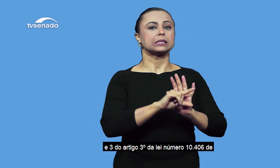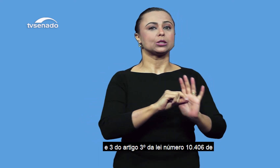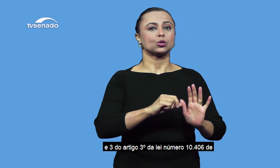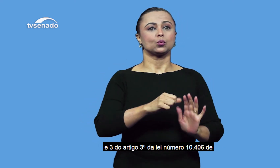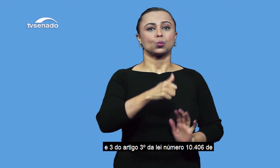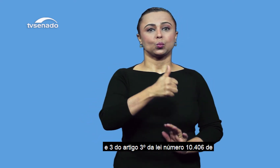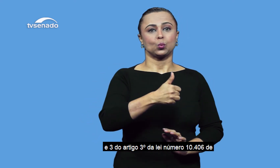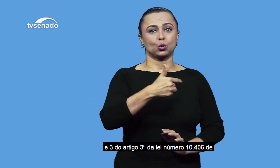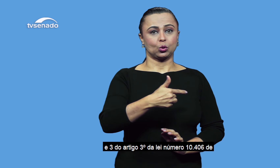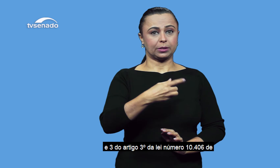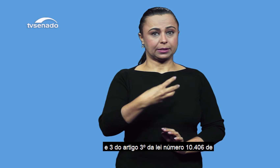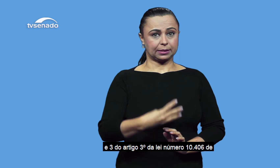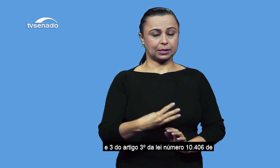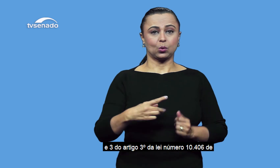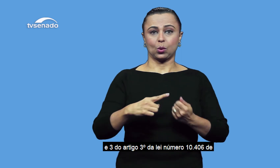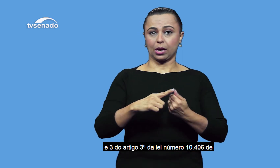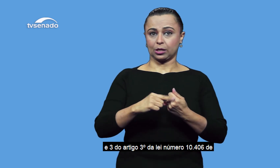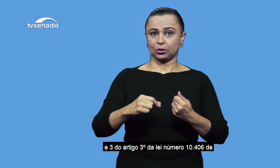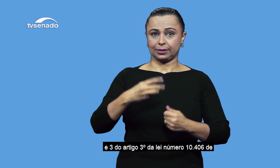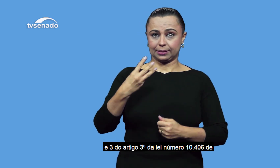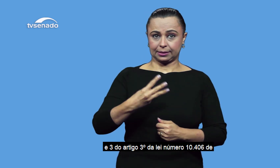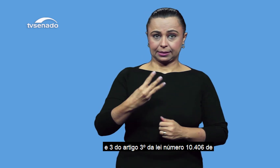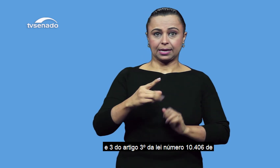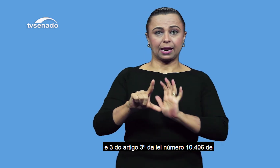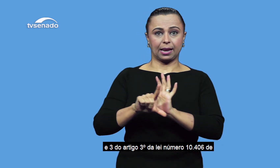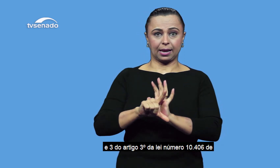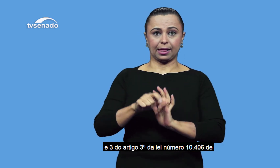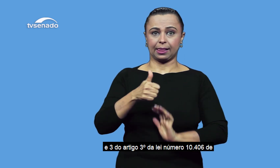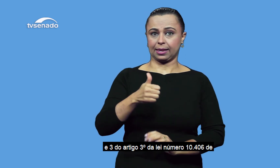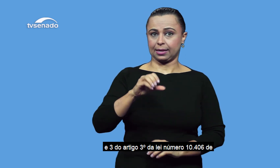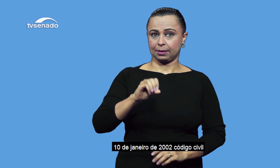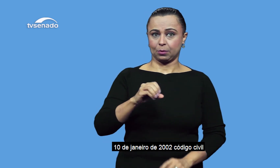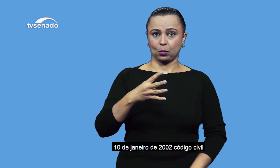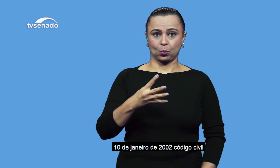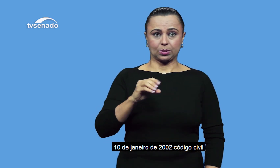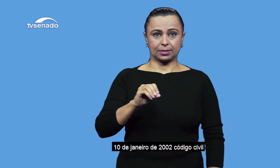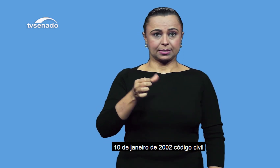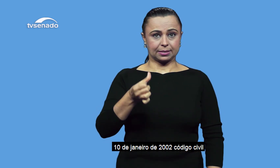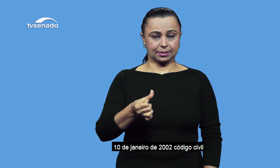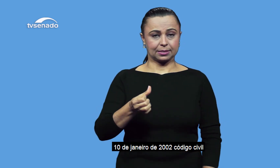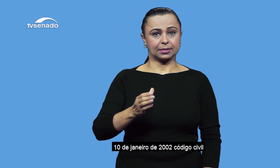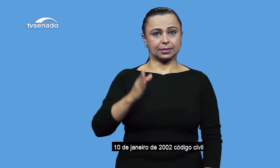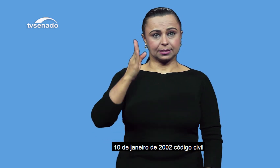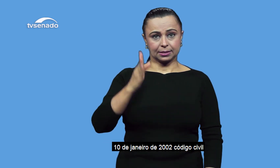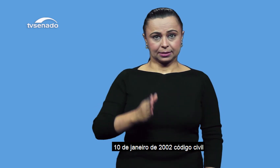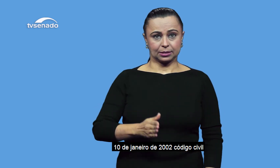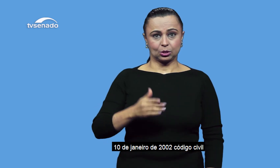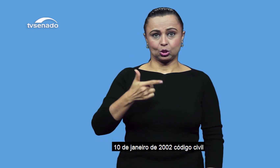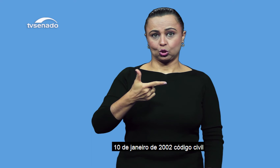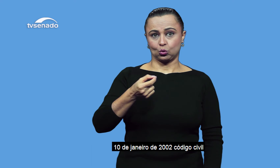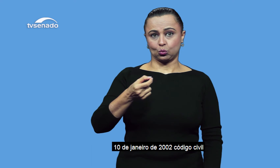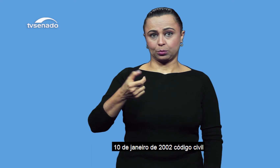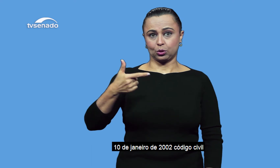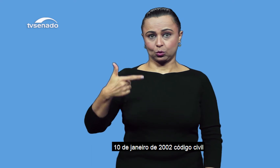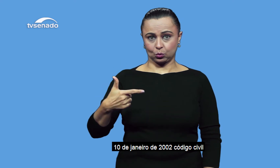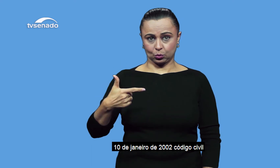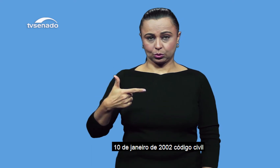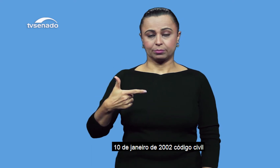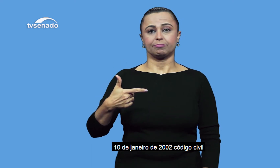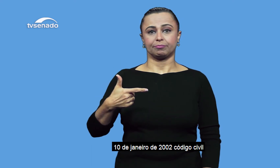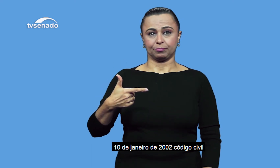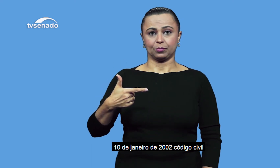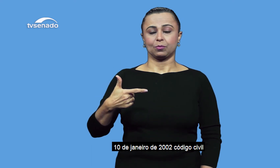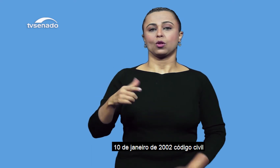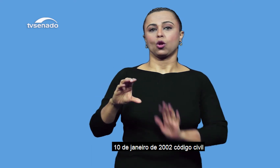3º da lei número 10.406 de 10 de janeiro de 2002 código civil